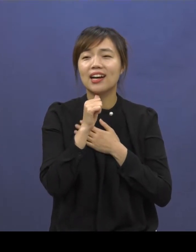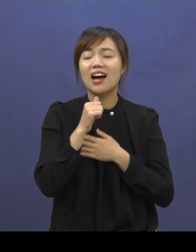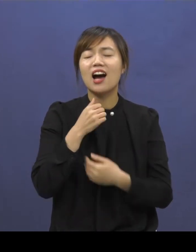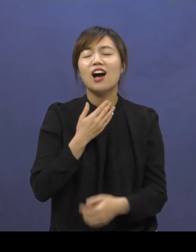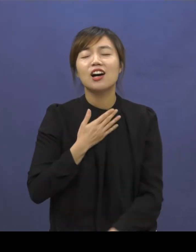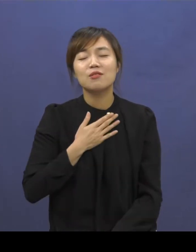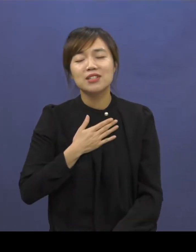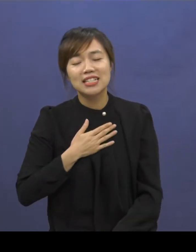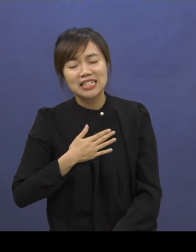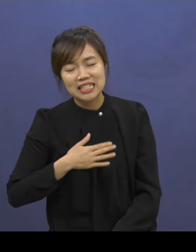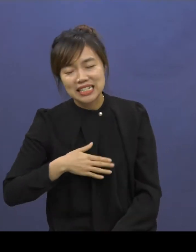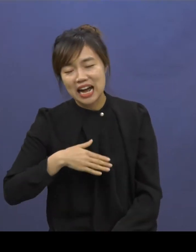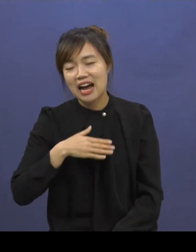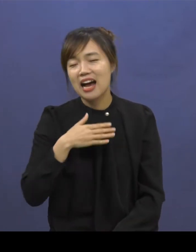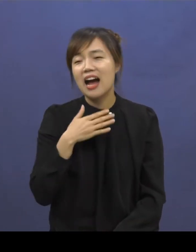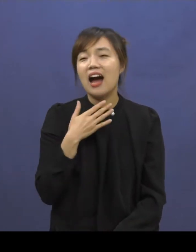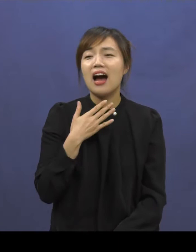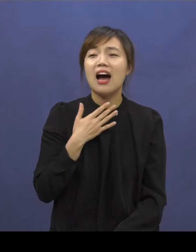하늘